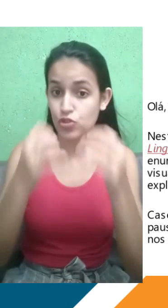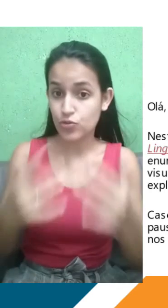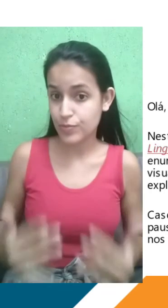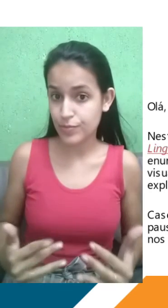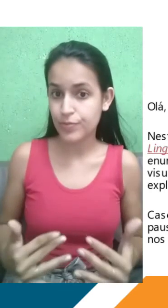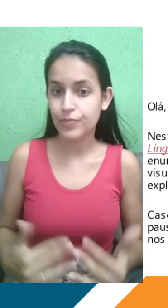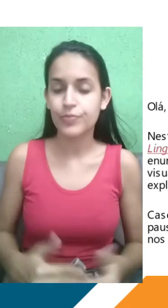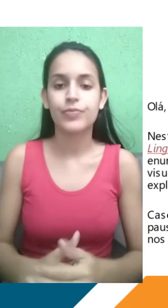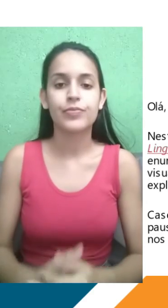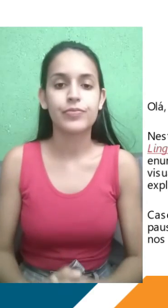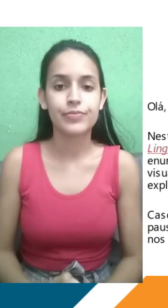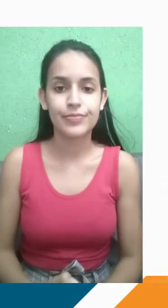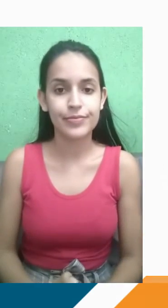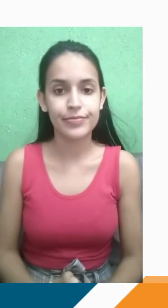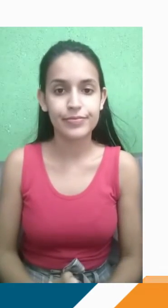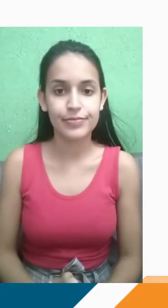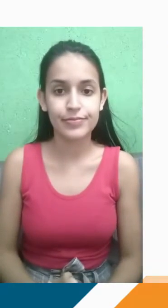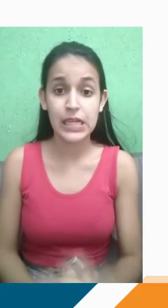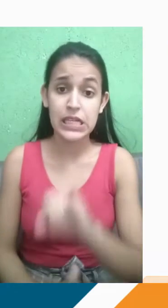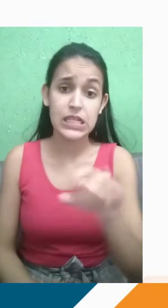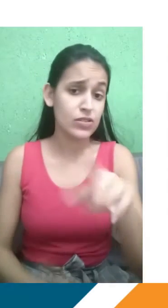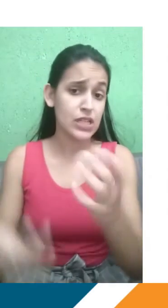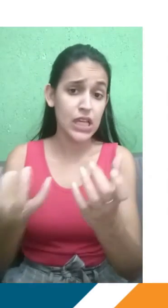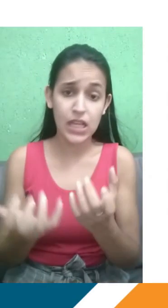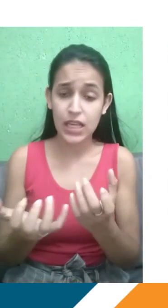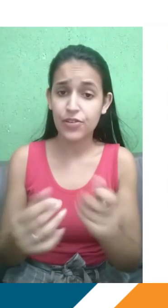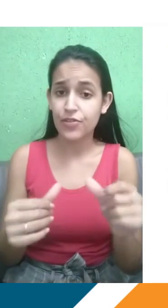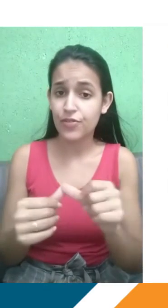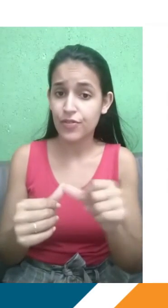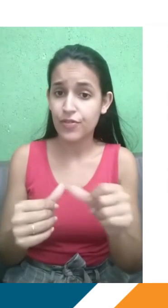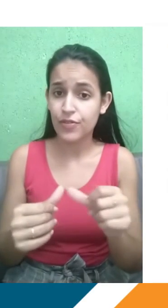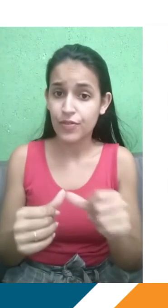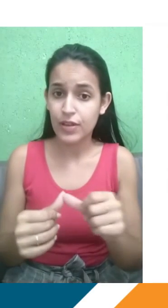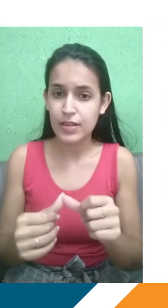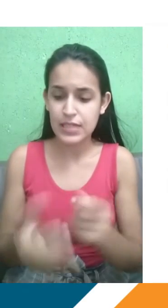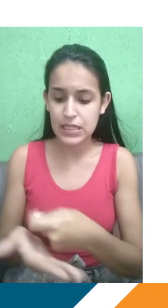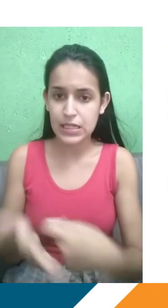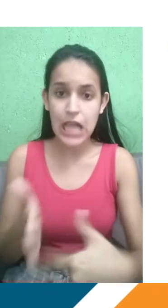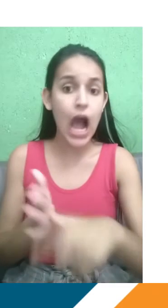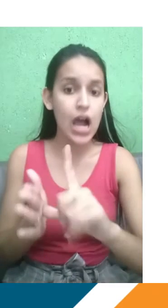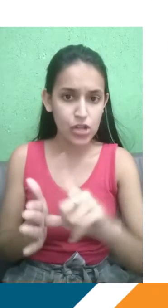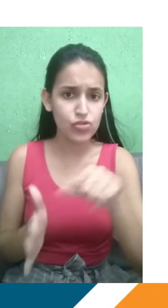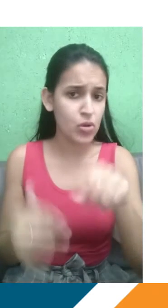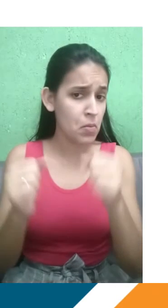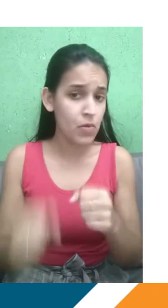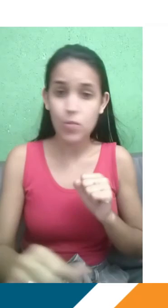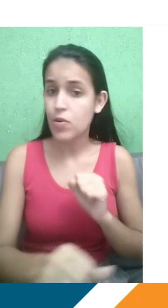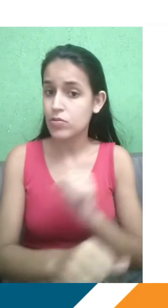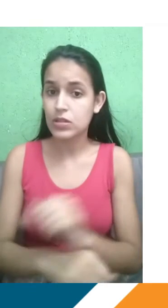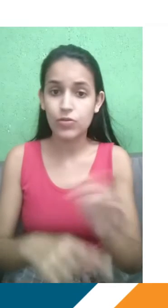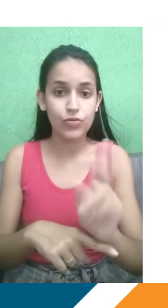para iniciar? Então vamos! Questão 1, Enem de 2015. Vamos ao texto.